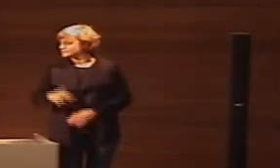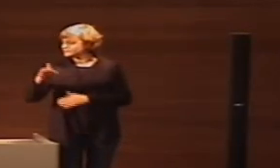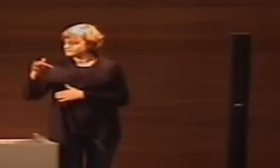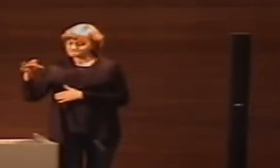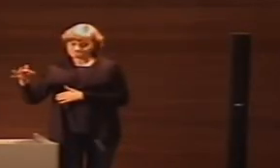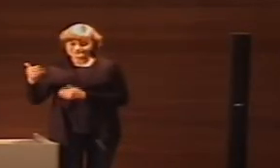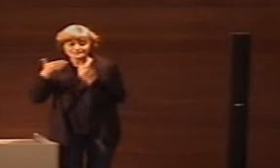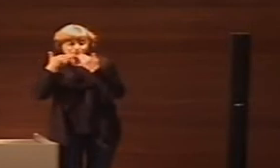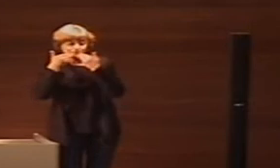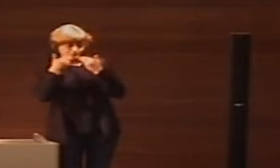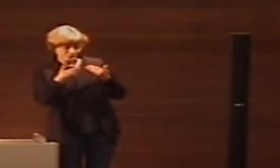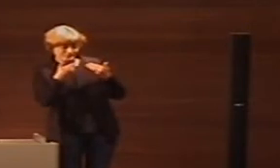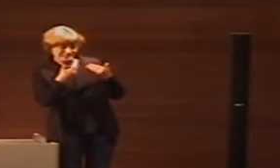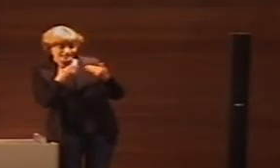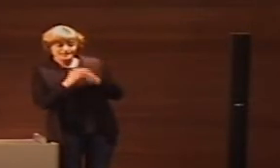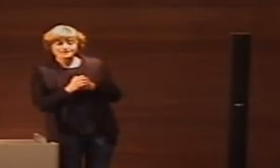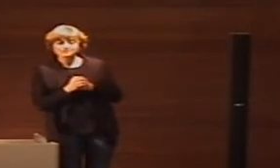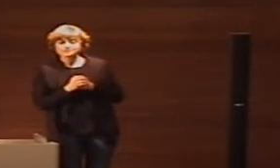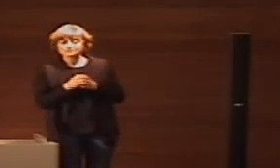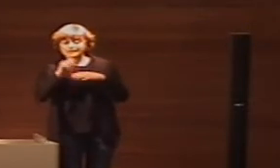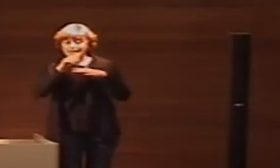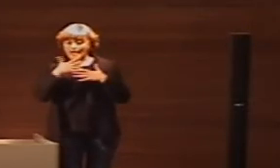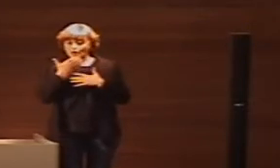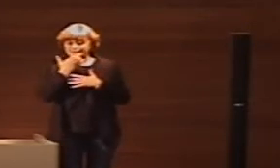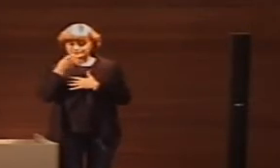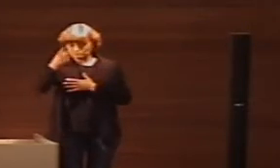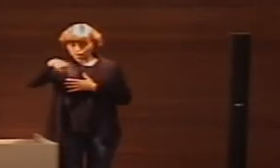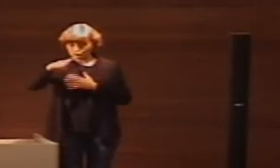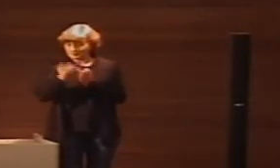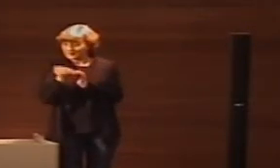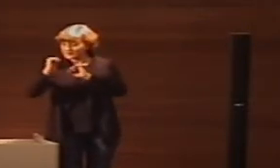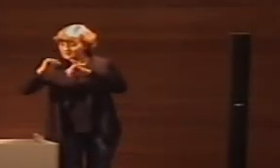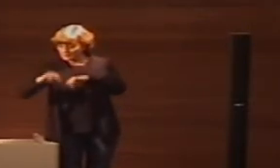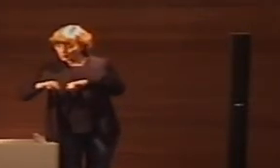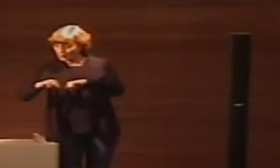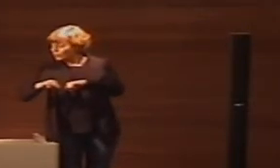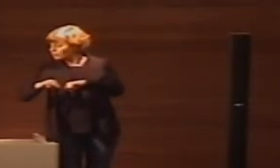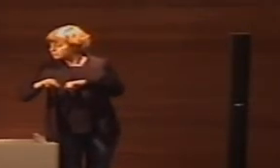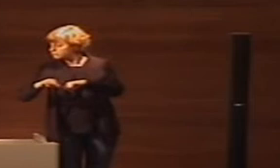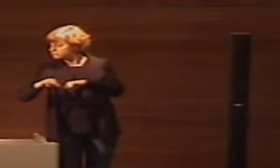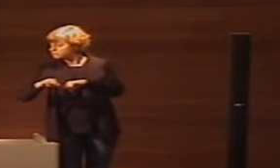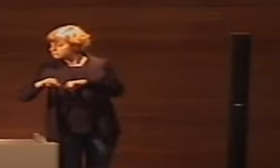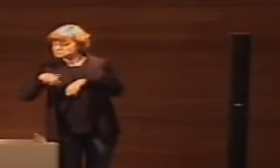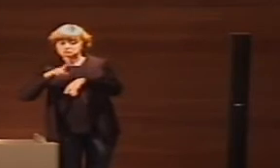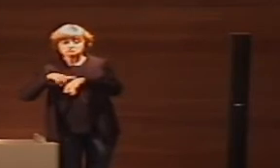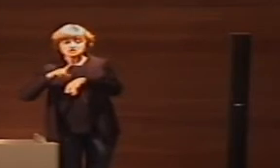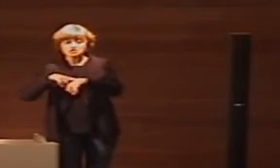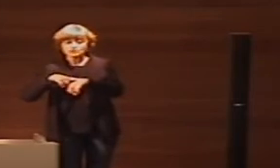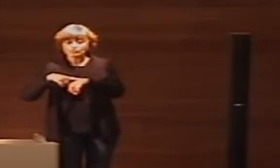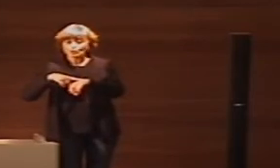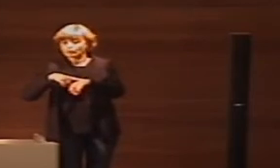Que recasco, gracias. Ahora, si les parece, podemos abrir un turno para